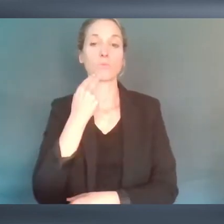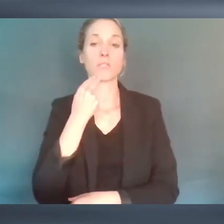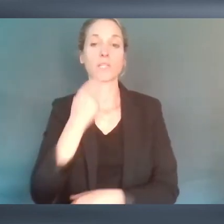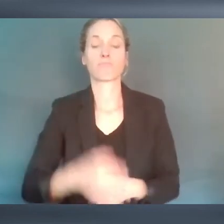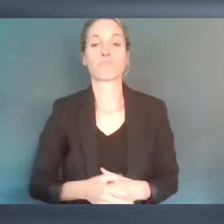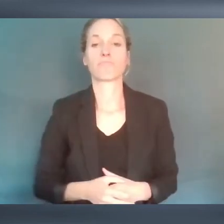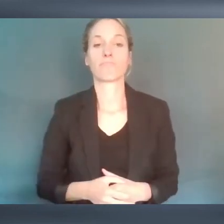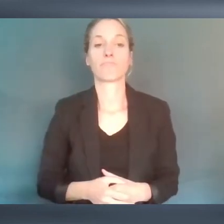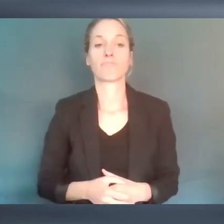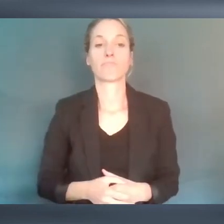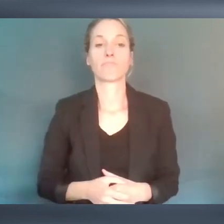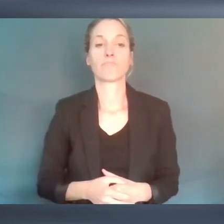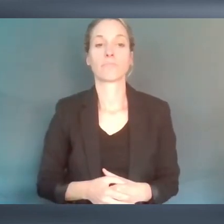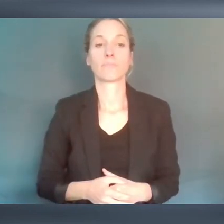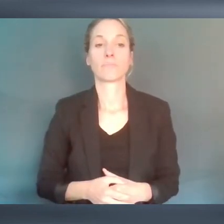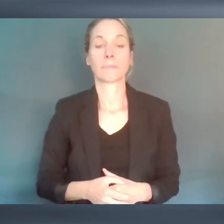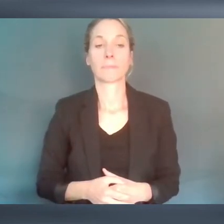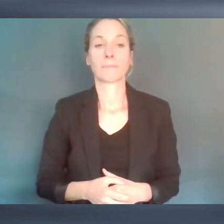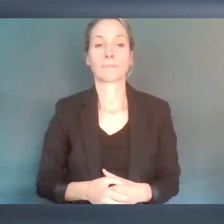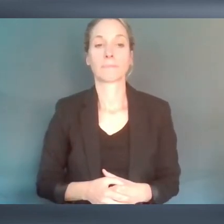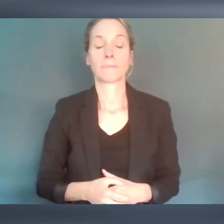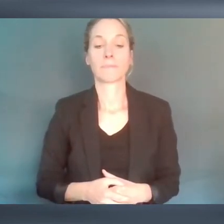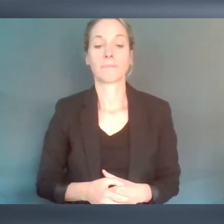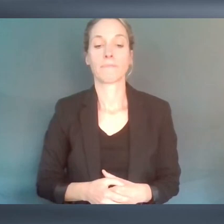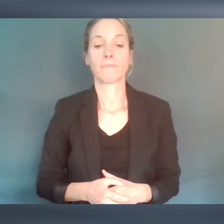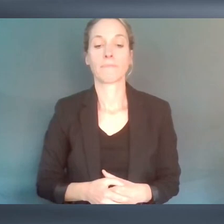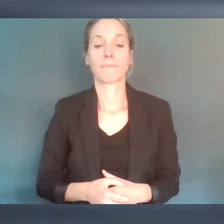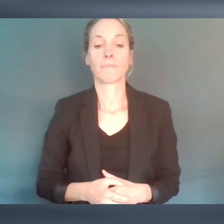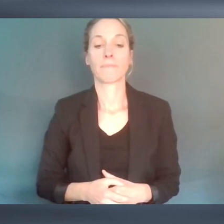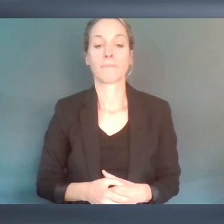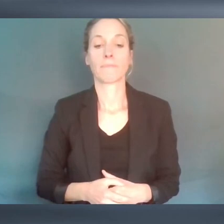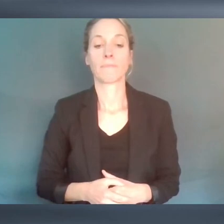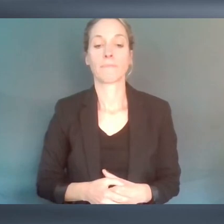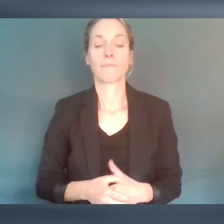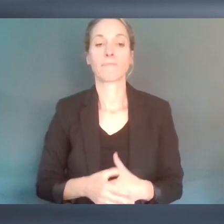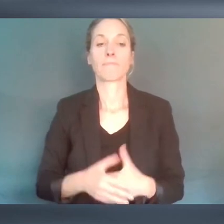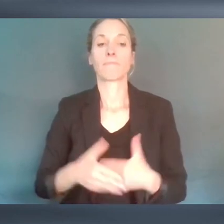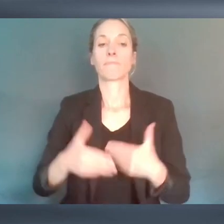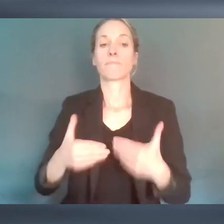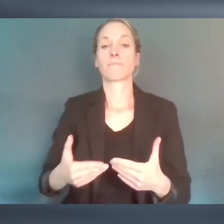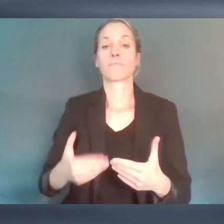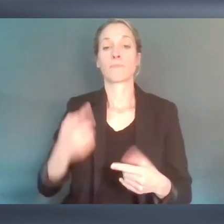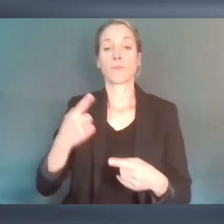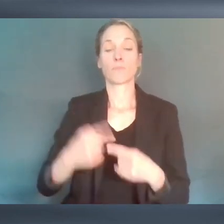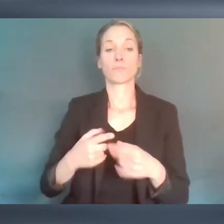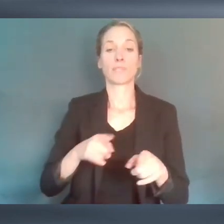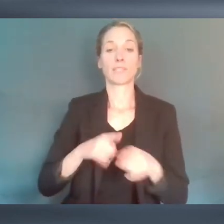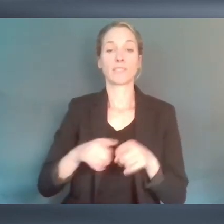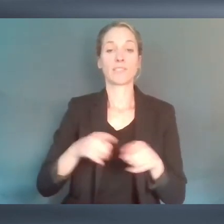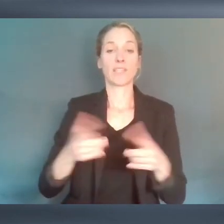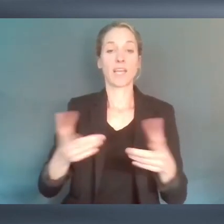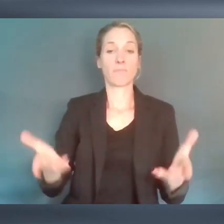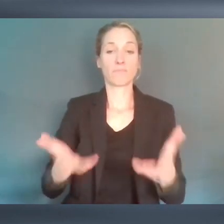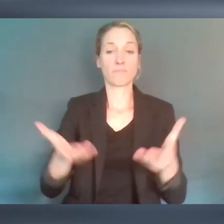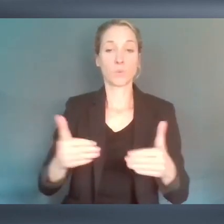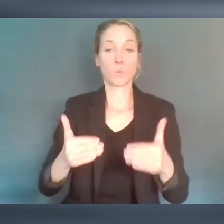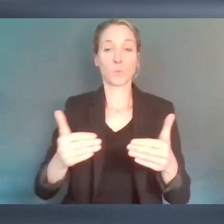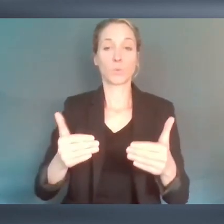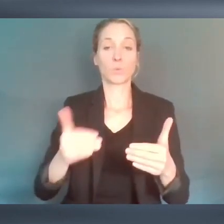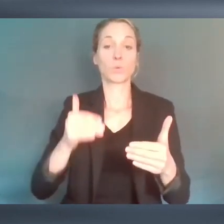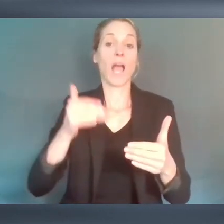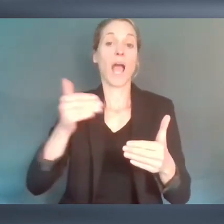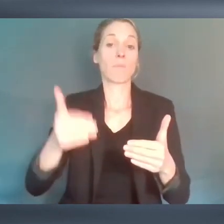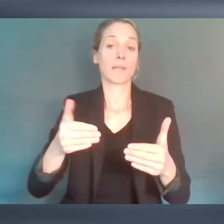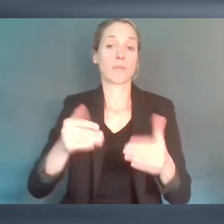système actuel en attendant d'avoir peut-être un système meilleur. La deuxième étape, c'est voir en quoi il est